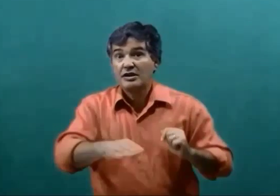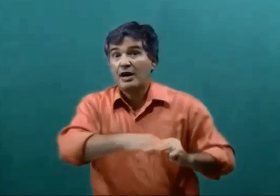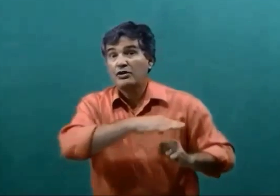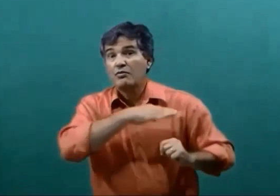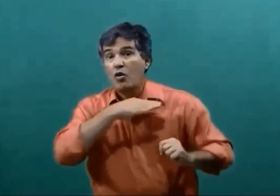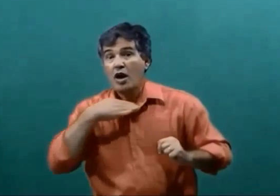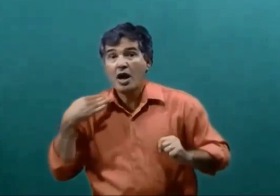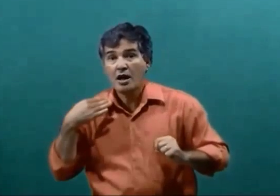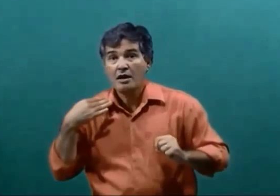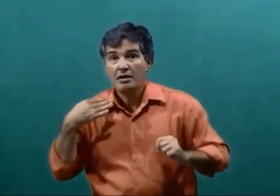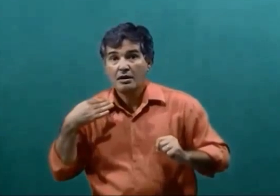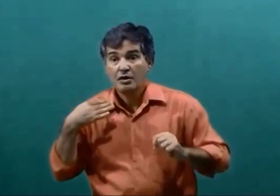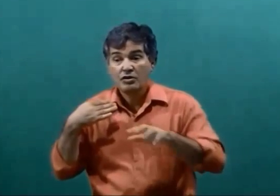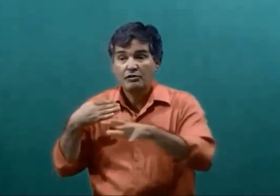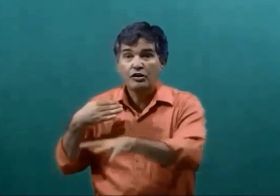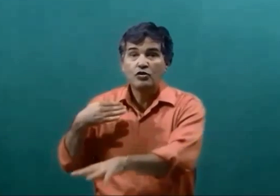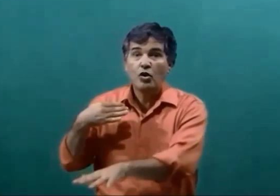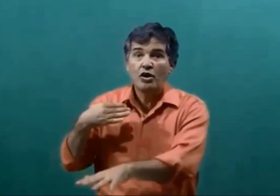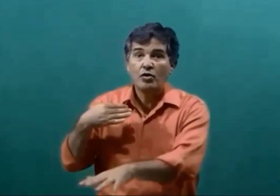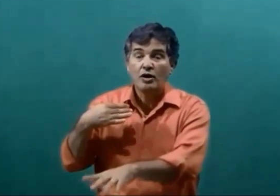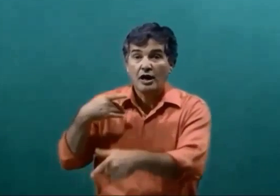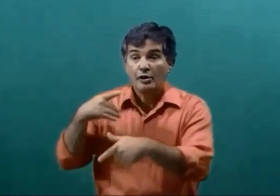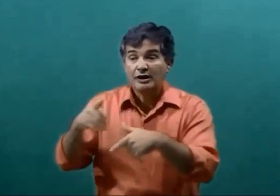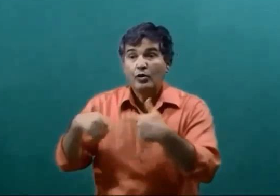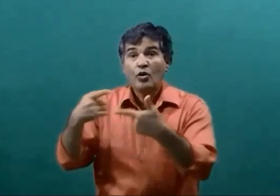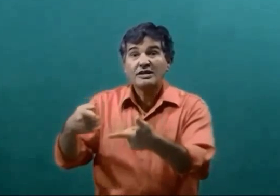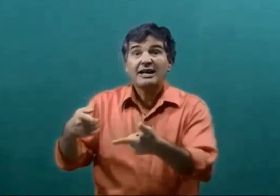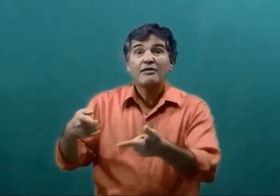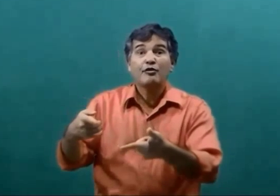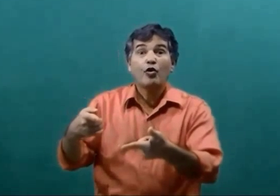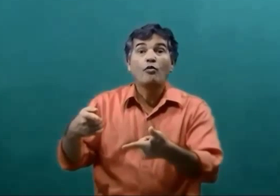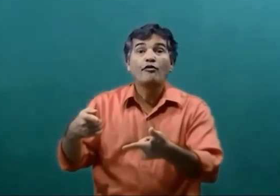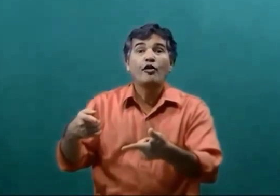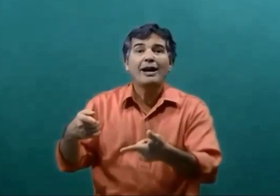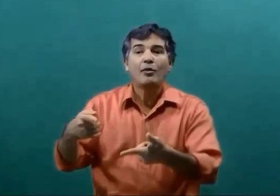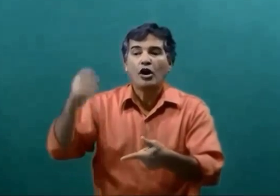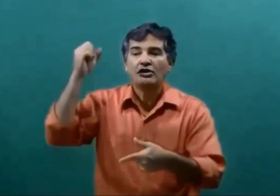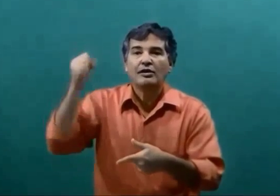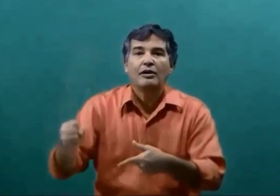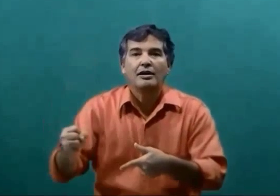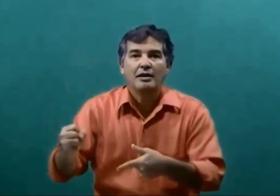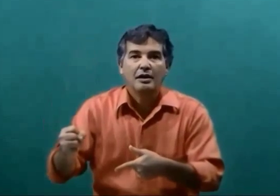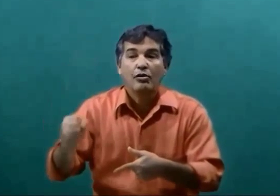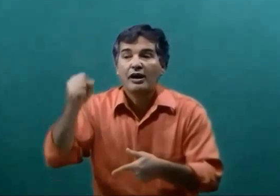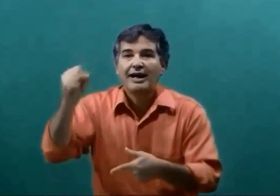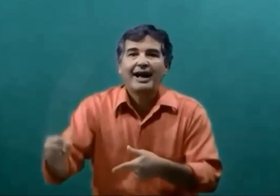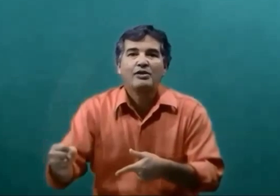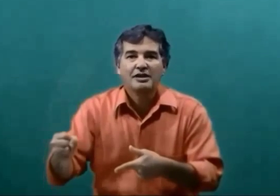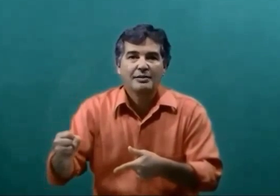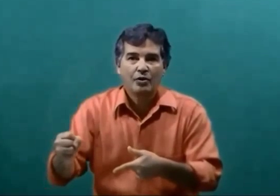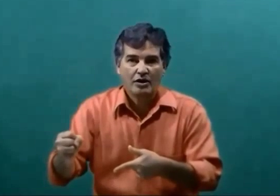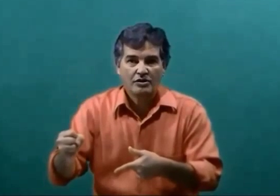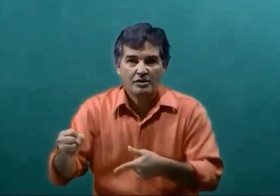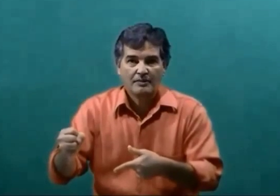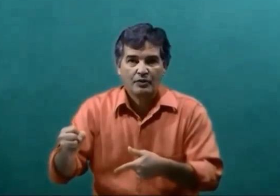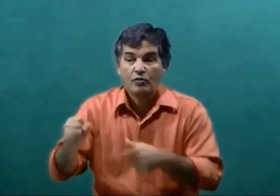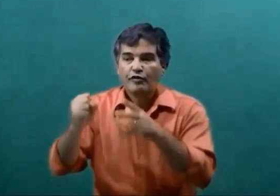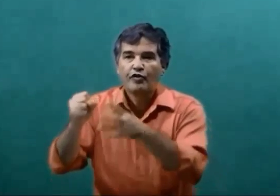sinal de morrer, que o indivíduo morreu. A outra coisa é como foi a morte, qual é a causa da morte, como foi